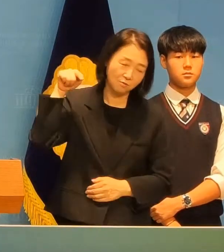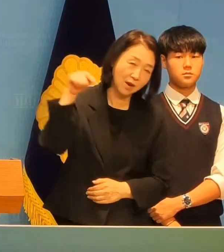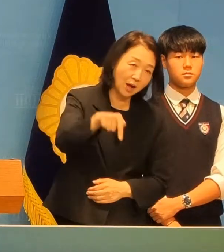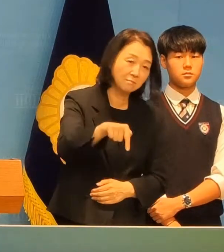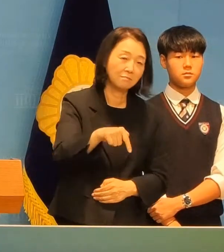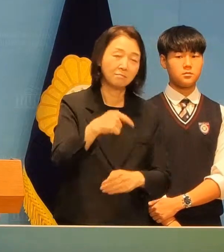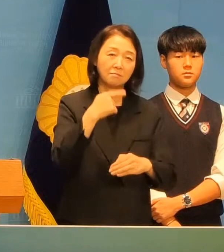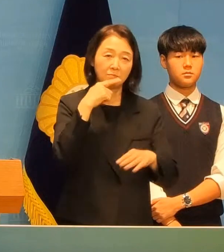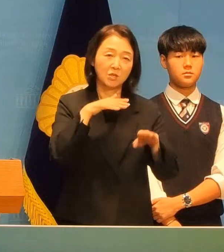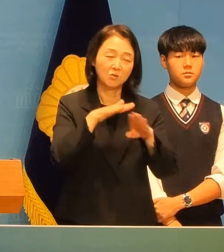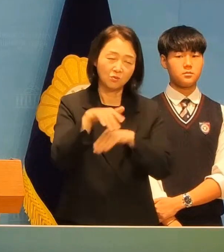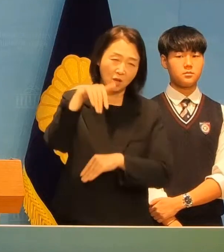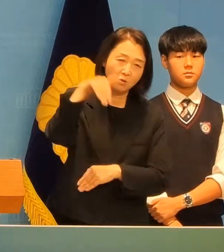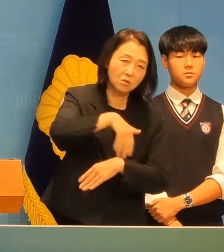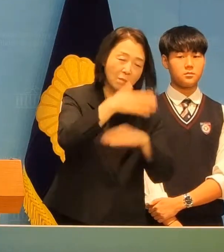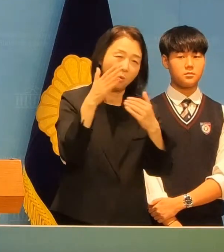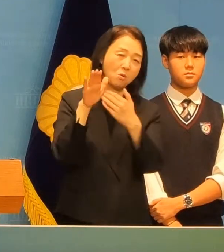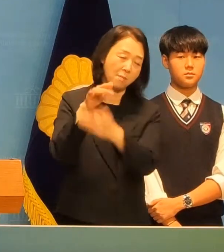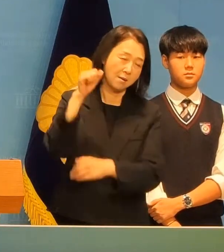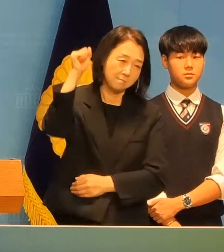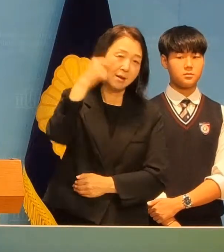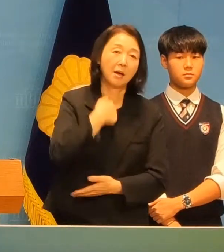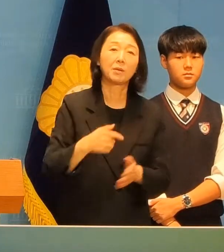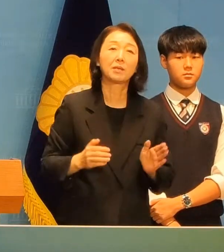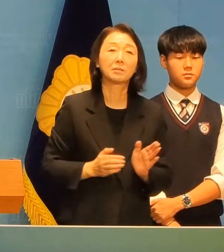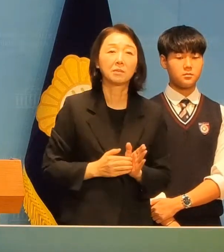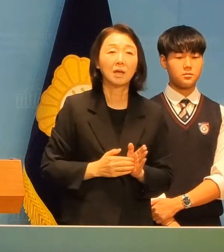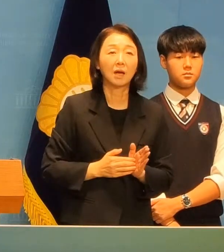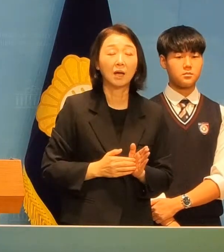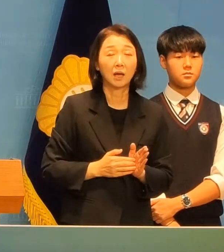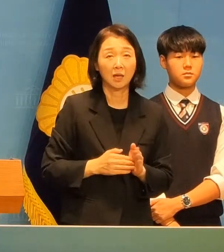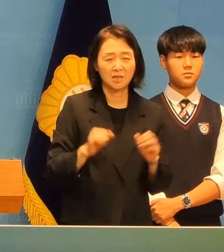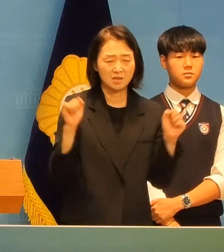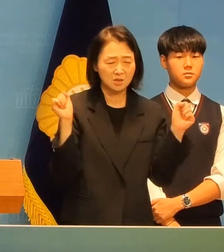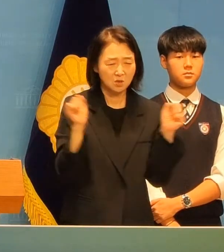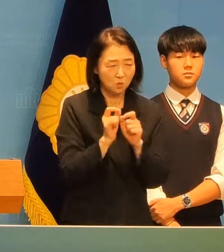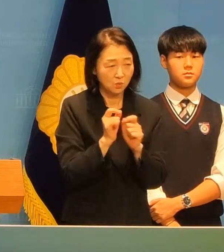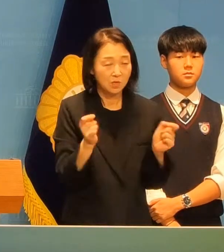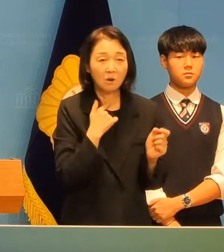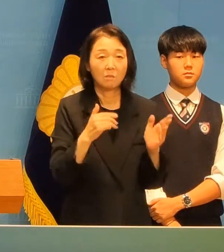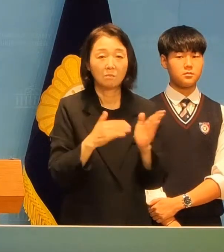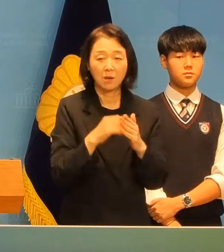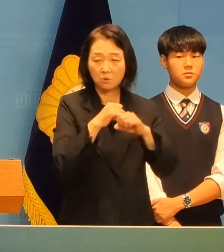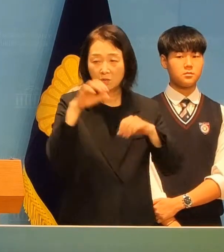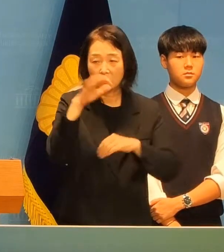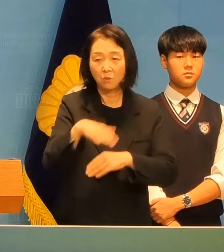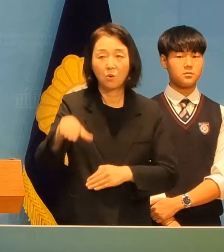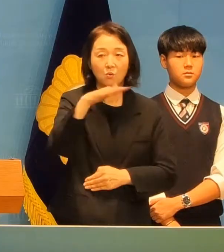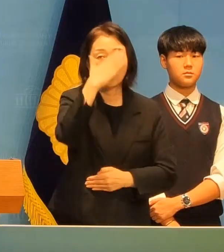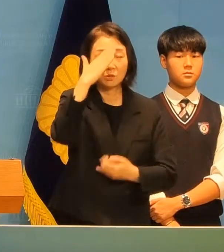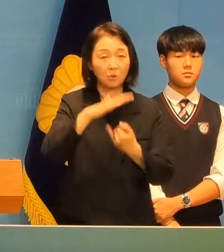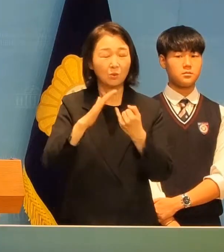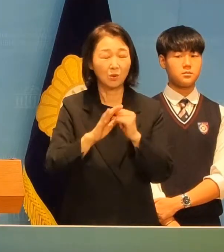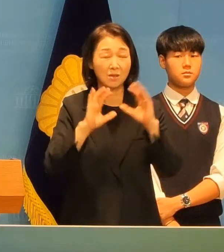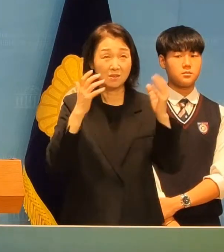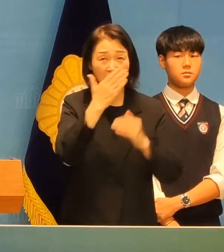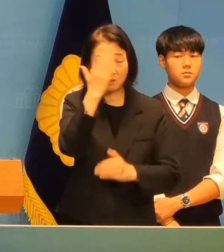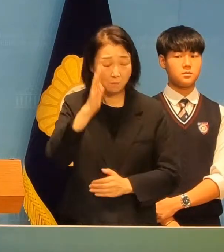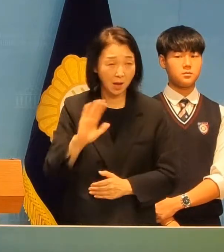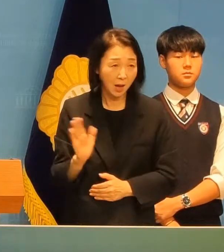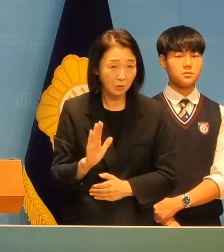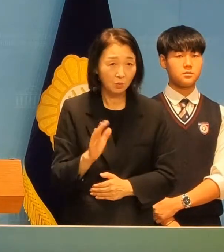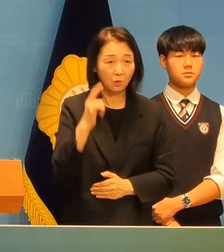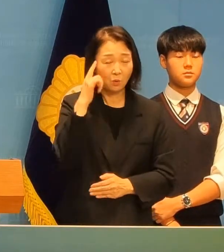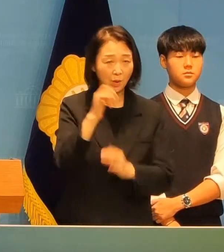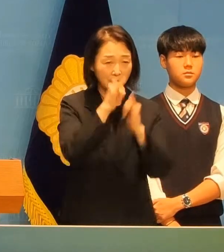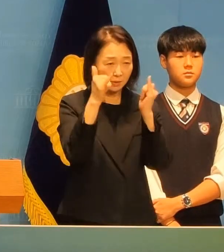민주주의의 후퇴를 온몸으로 막아냈습니다. 유독 길었던 지난 겨울, 광장에 모인 우리는 나이 어린 애들이 아닌 엄연한